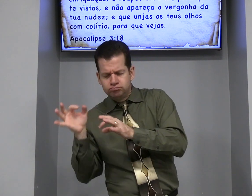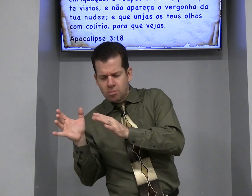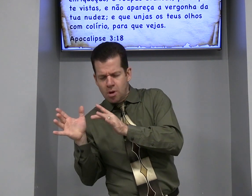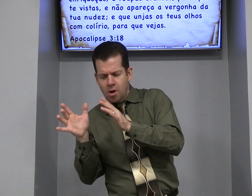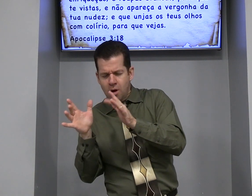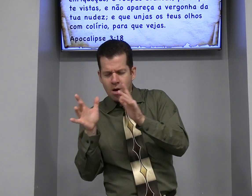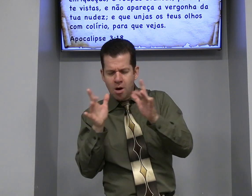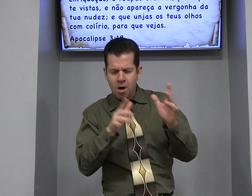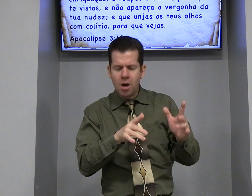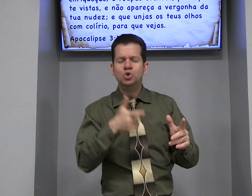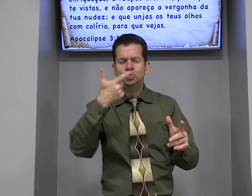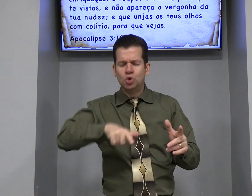novo,